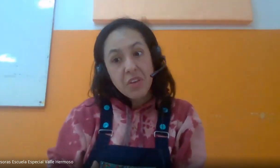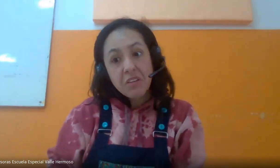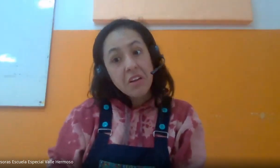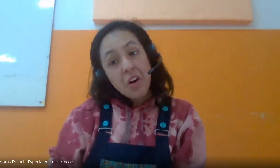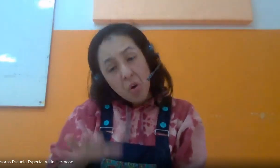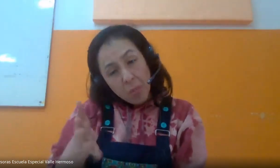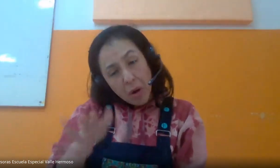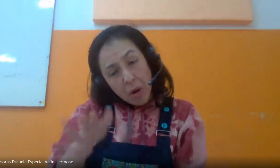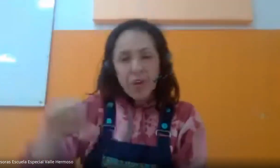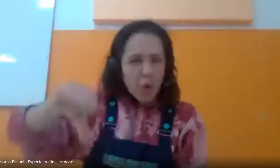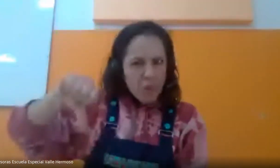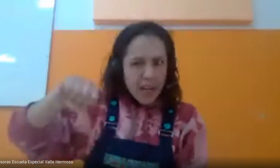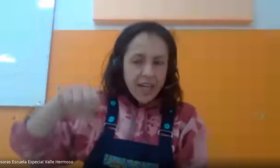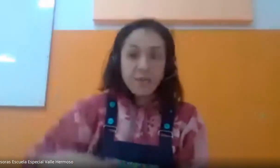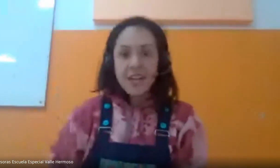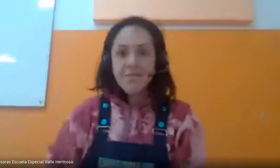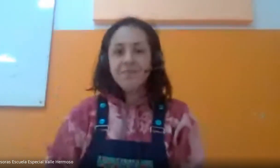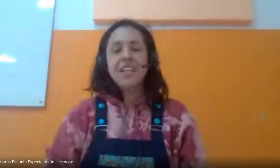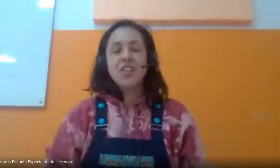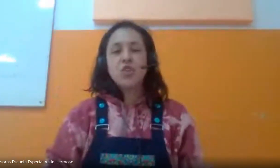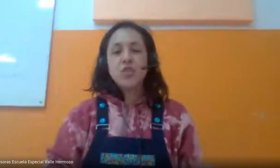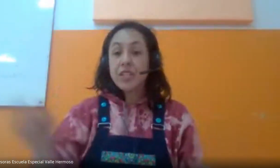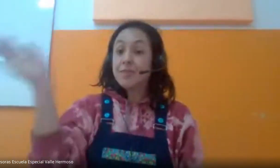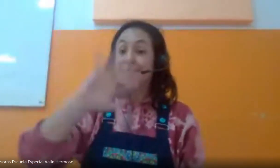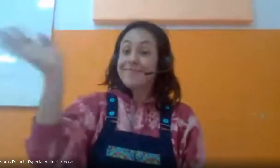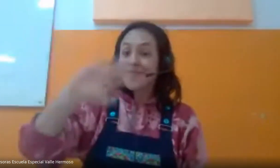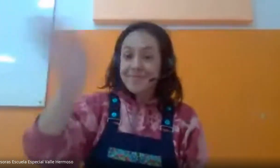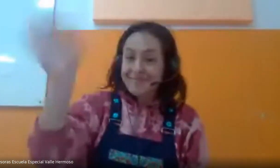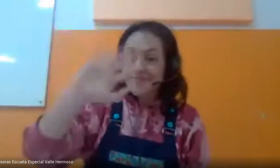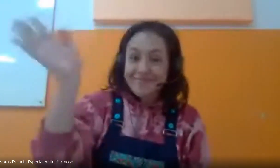bien o más o menos o mal, ¿ya? Entonces.